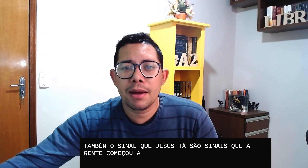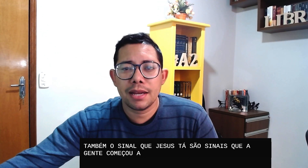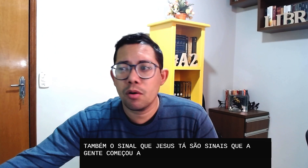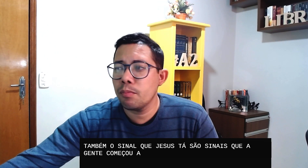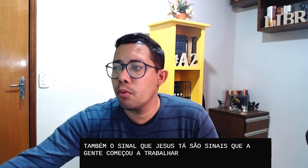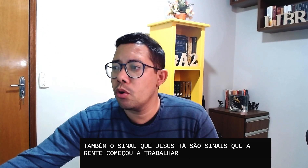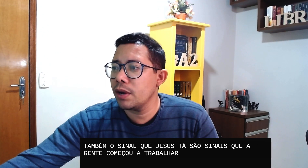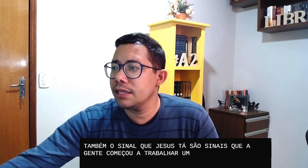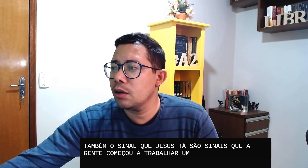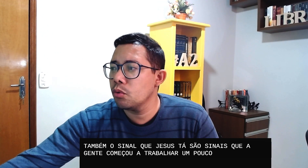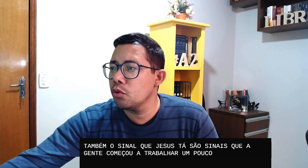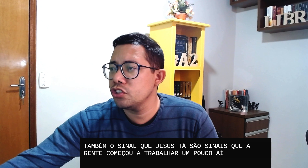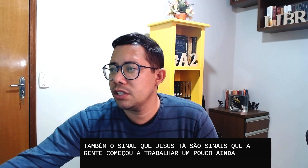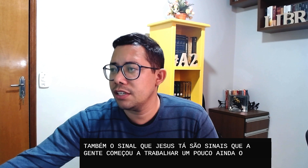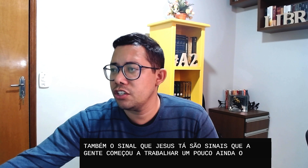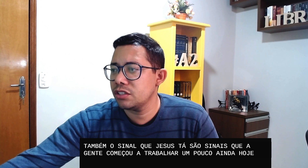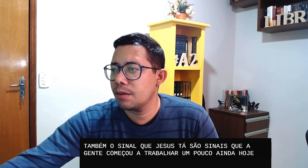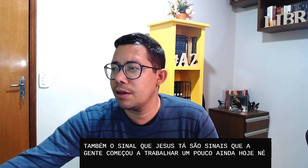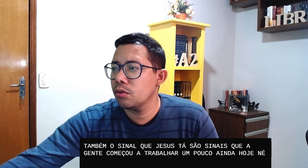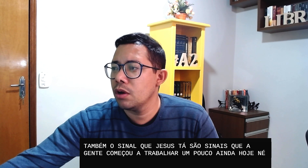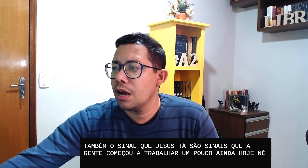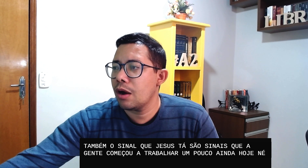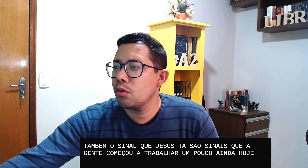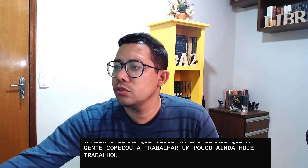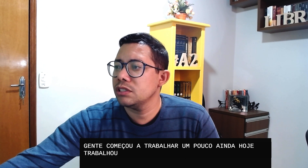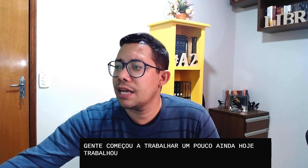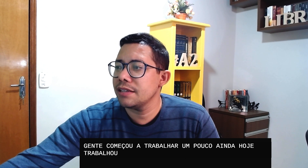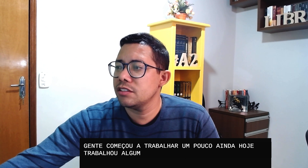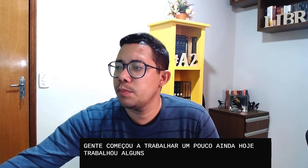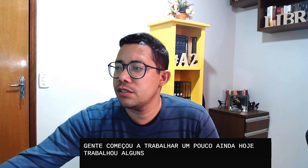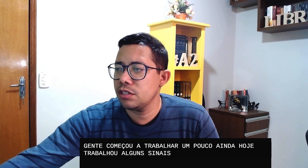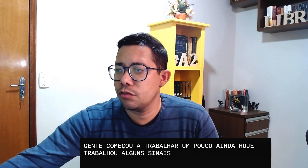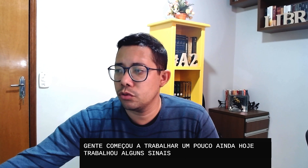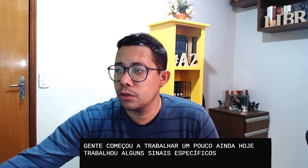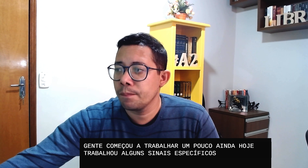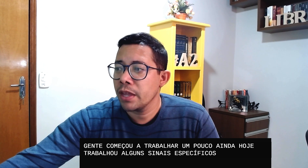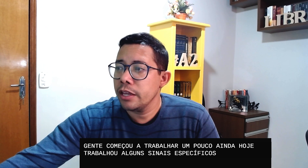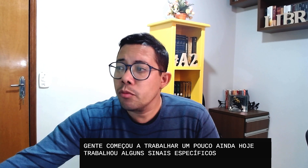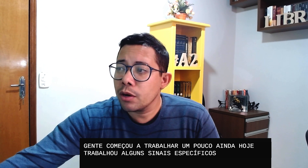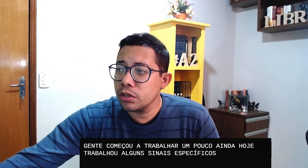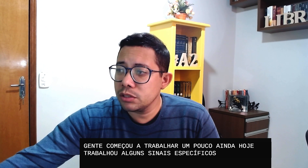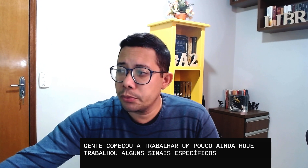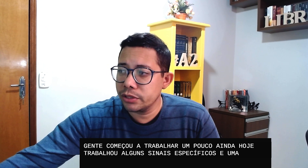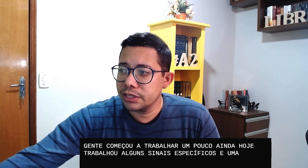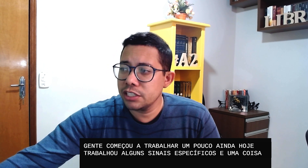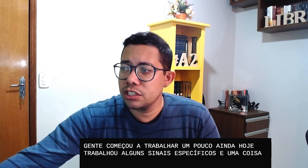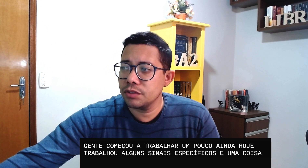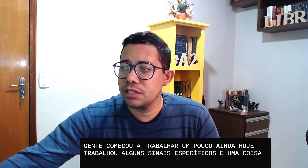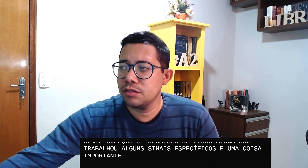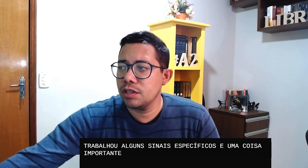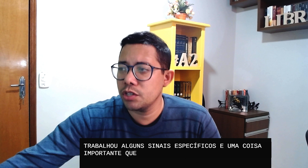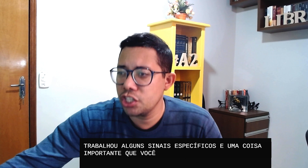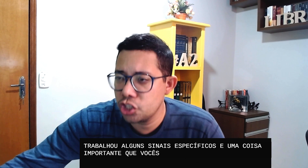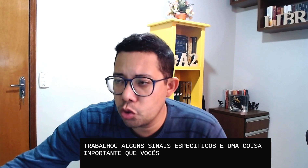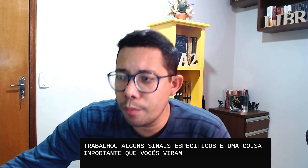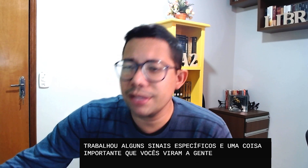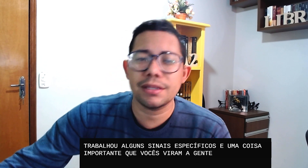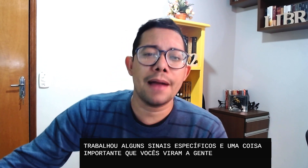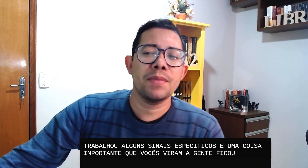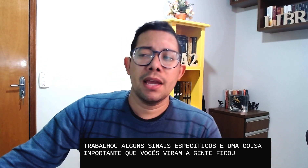trabalhar um pouco ainda hoje, né? A gente trabalhou alguns sinais específicos. E uma coisa importante que vocês viram a gente comentar,